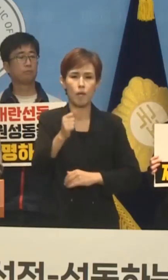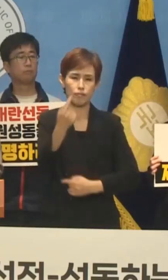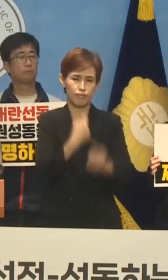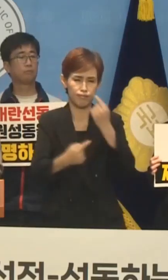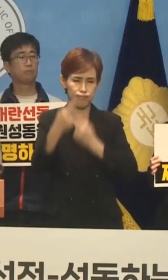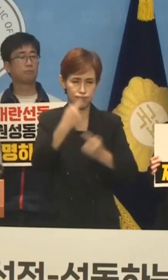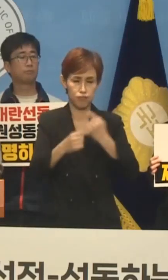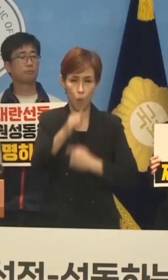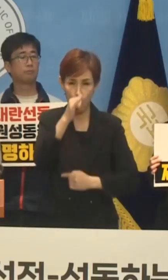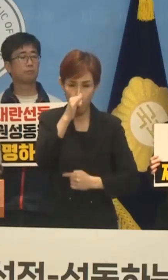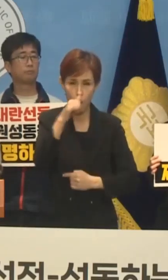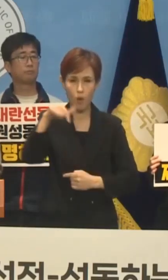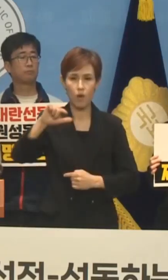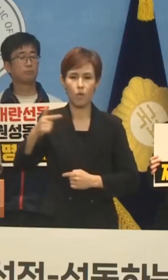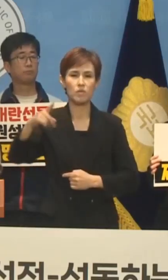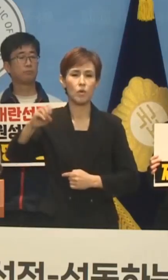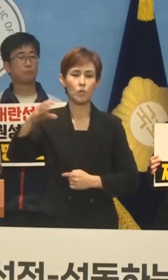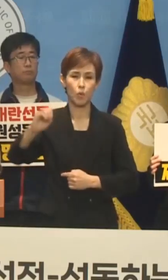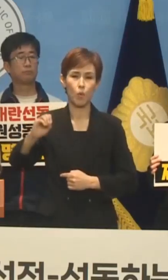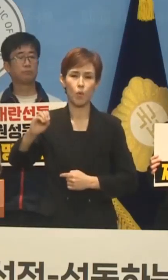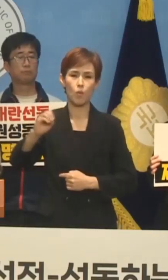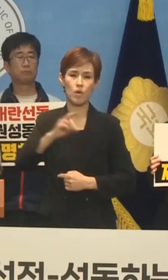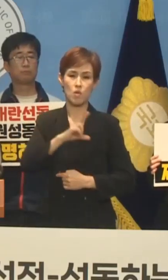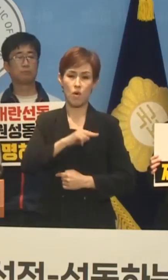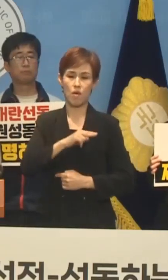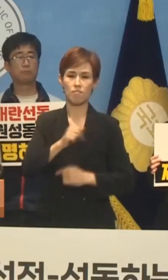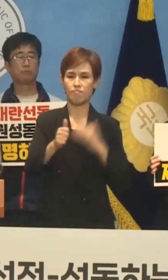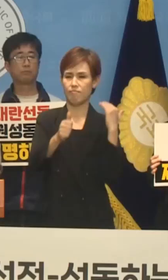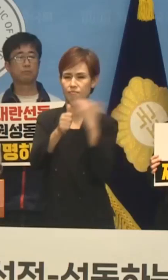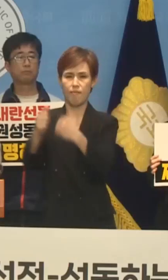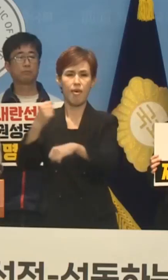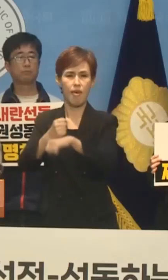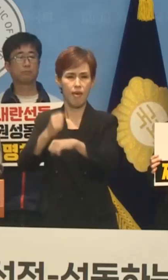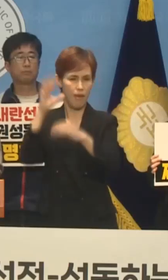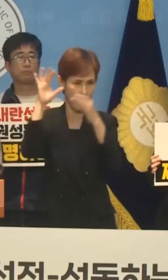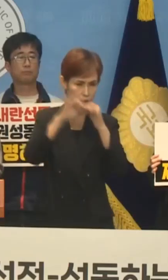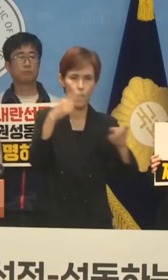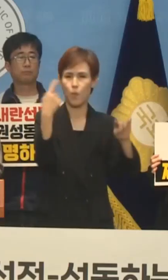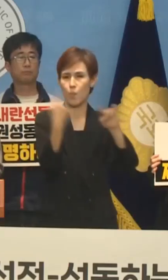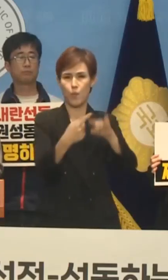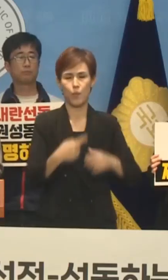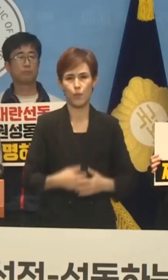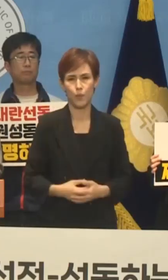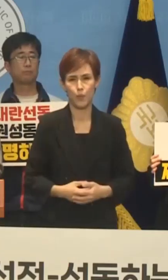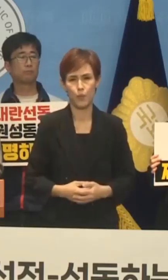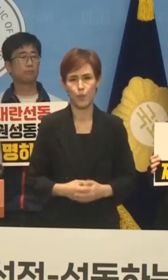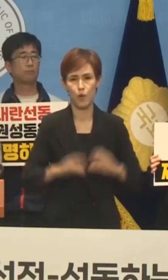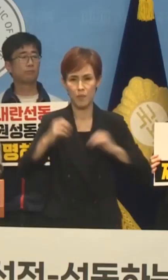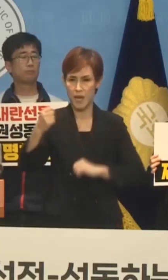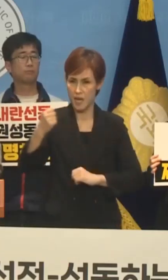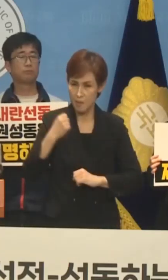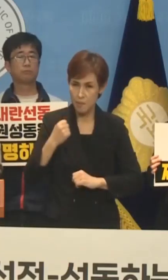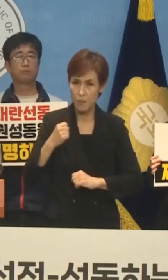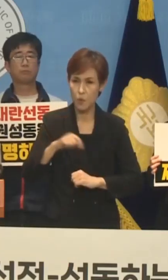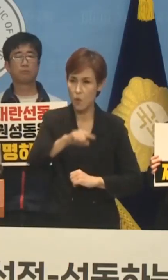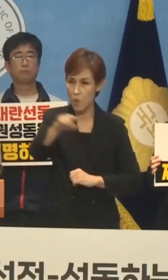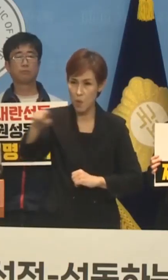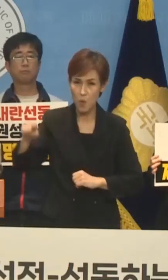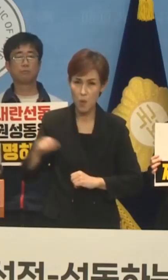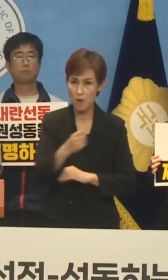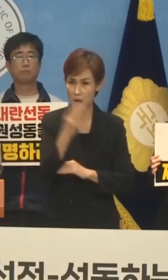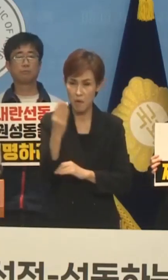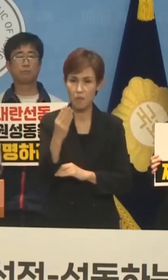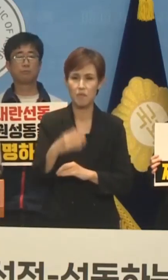이루어진 건 권성동 의원에 대한 국민적 심판 여론이 거세다는 반증이다. 국민의힘과 보수 언론은